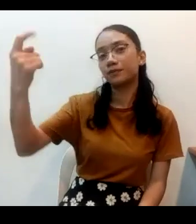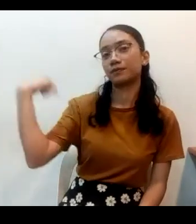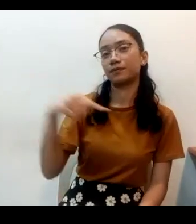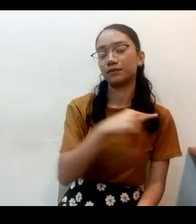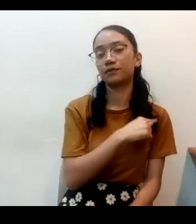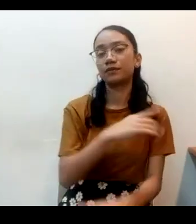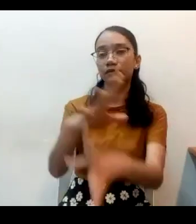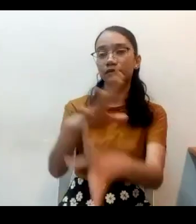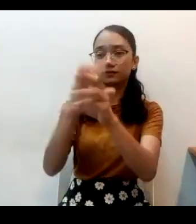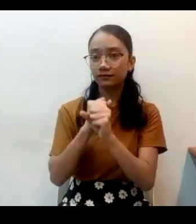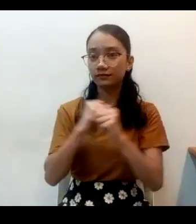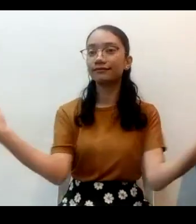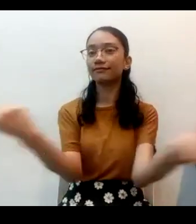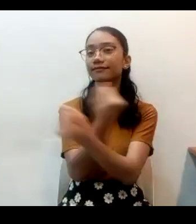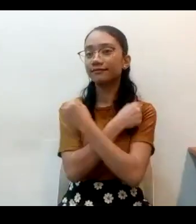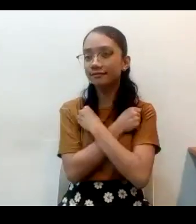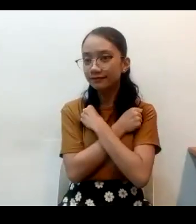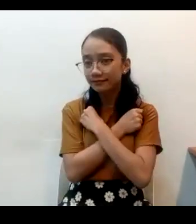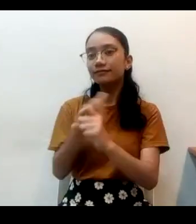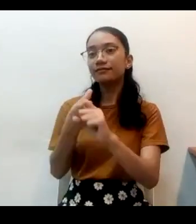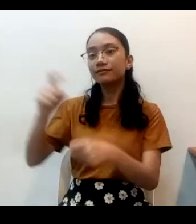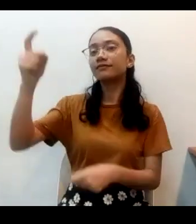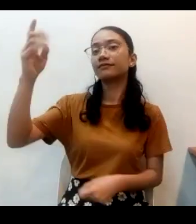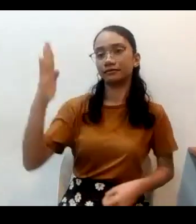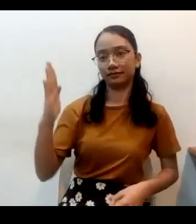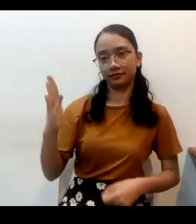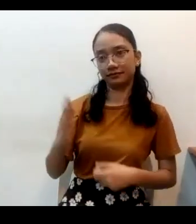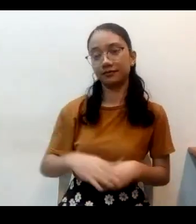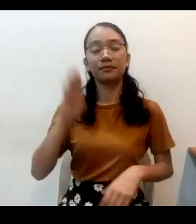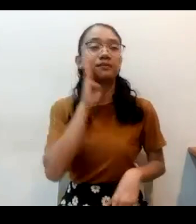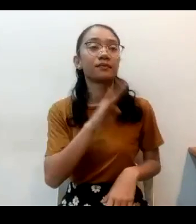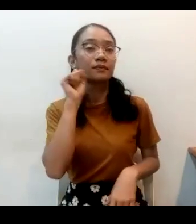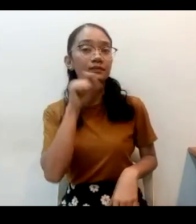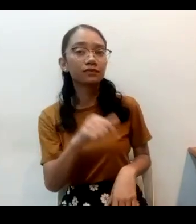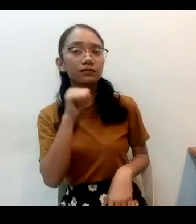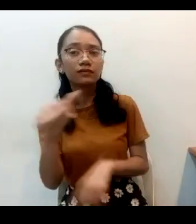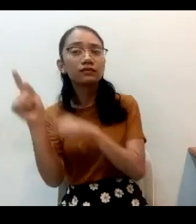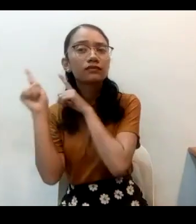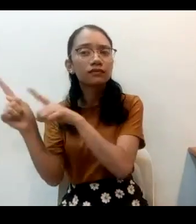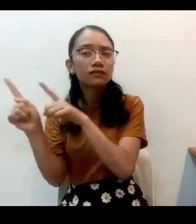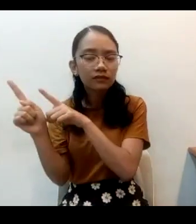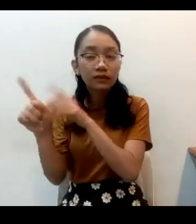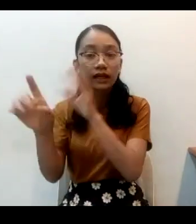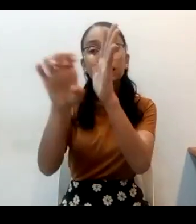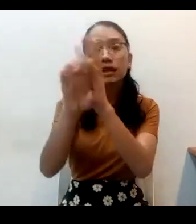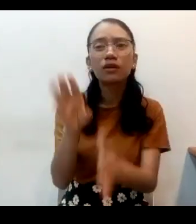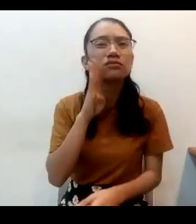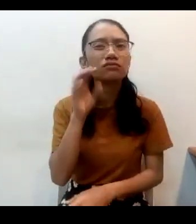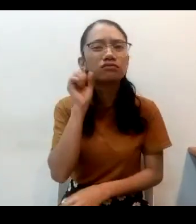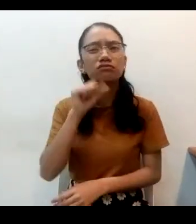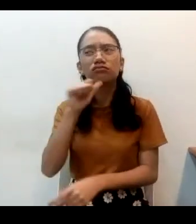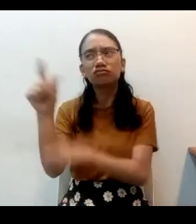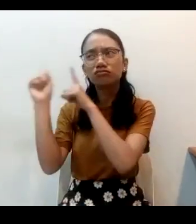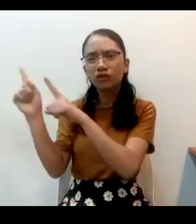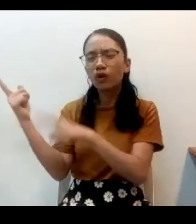tayo ng pag-ibig ng Diyos. That's why when the brothers and sisters don't come to the church, we worry and pray. Kaya nga di ba kapag yung mga kapatid ay hindi